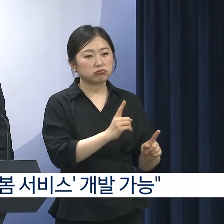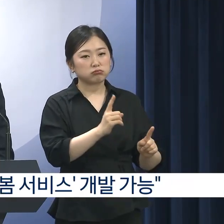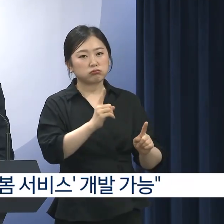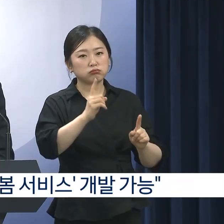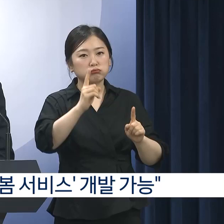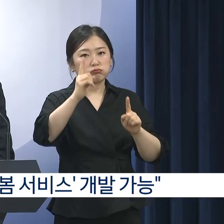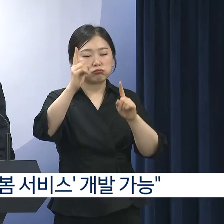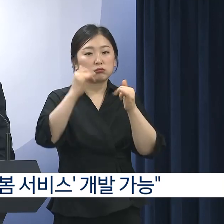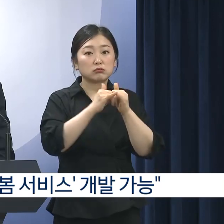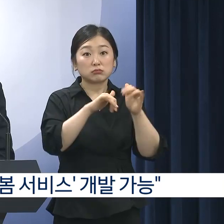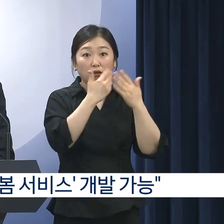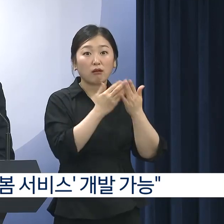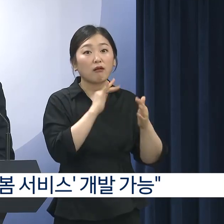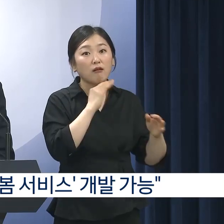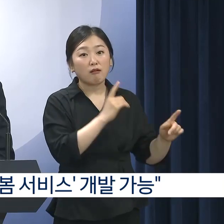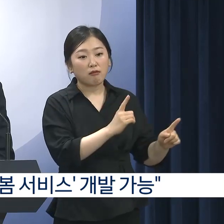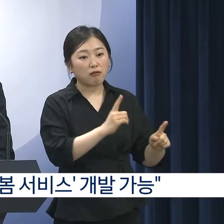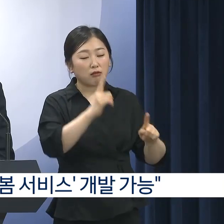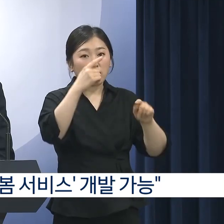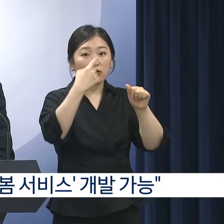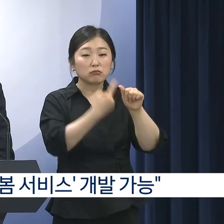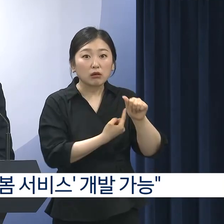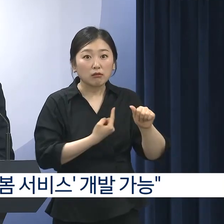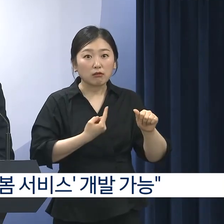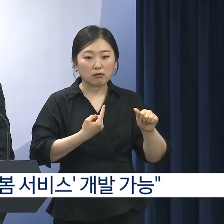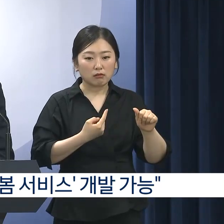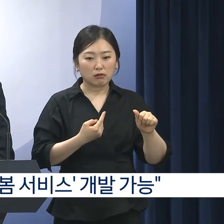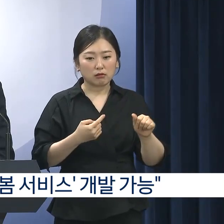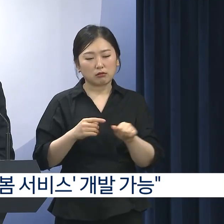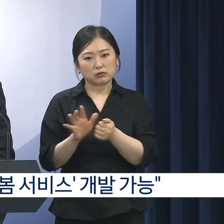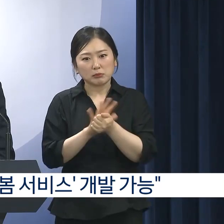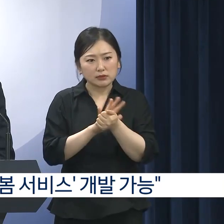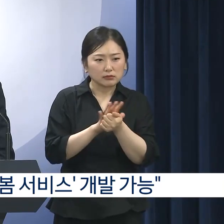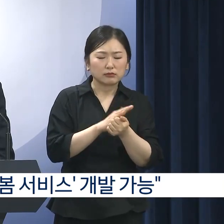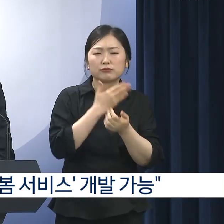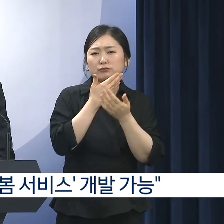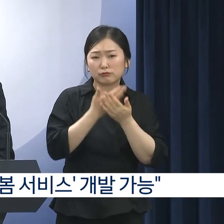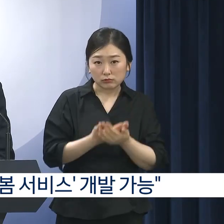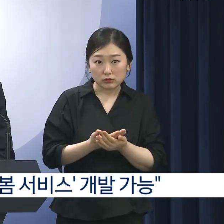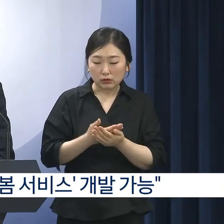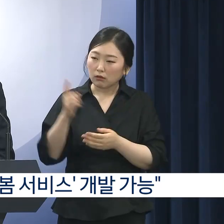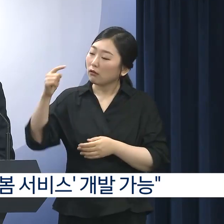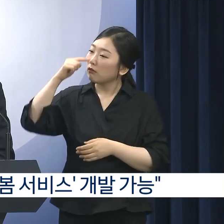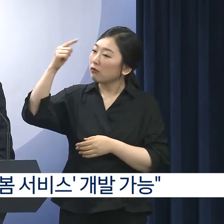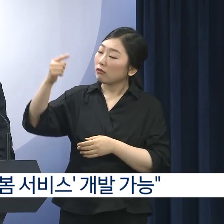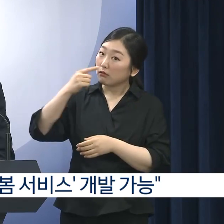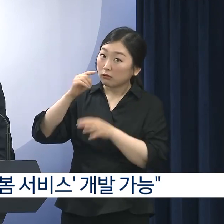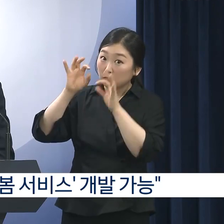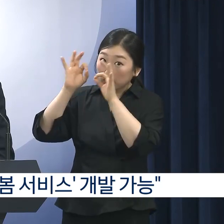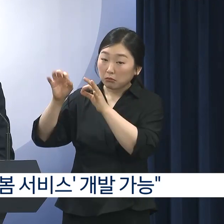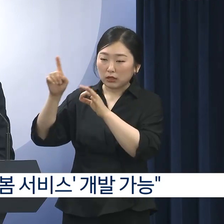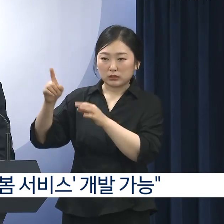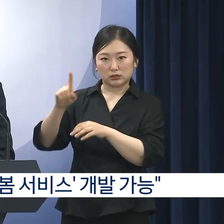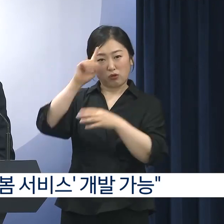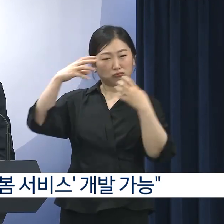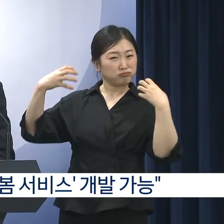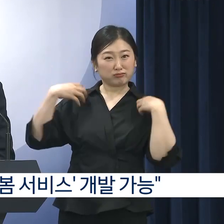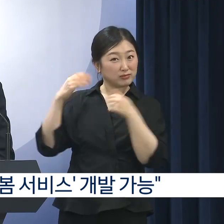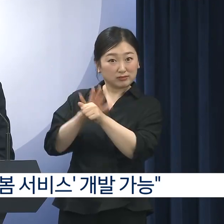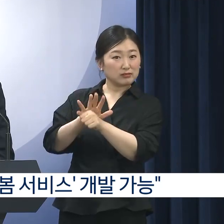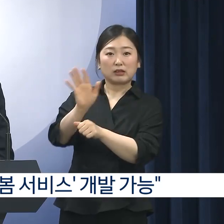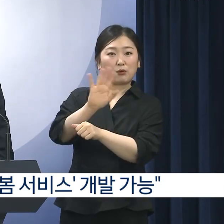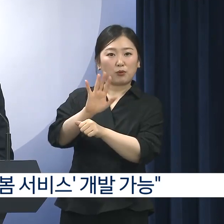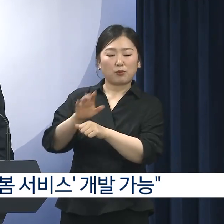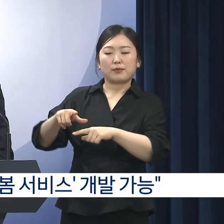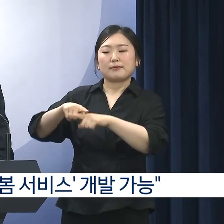그렇지만 그 거의 대부분의 기관이 서구 같은 경우에도 민간에서 그 서비스를 제공하고 있습니다. 그렇기 때문에 이분들이